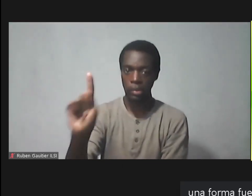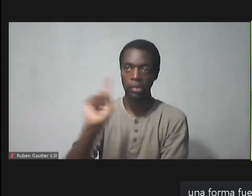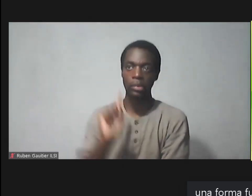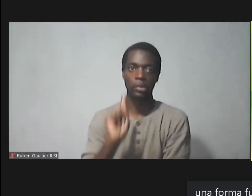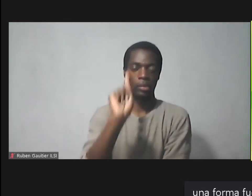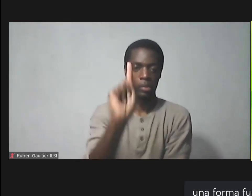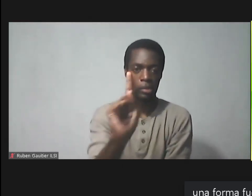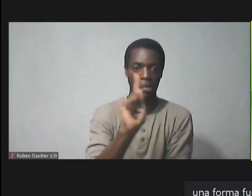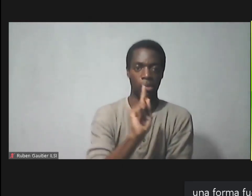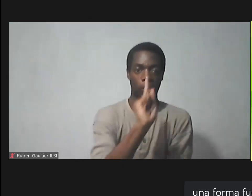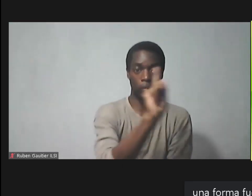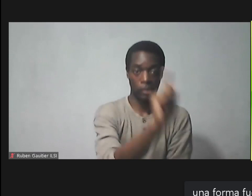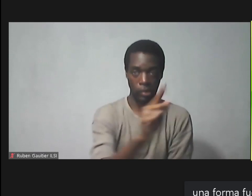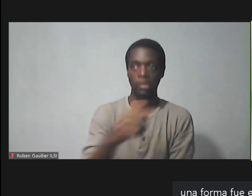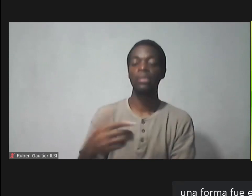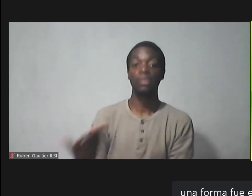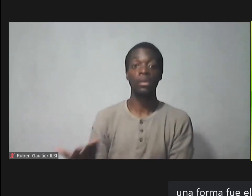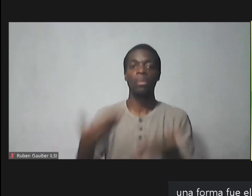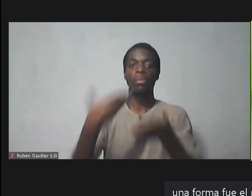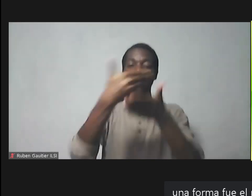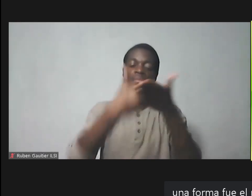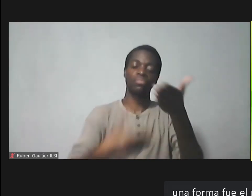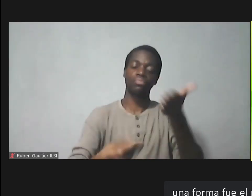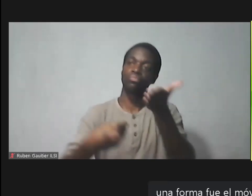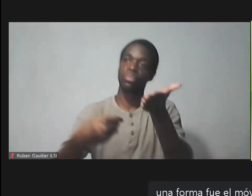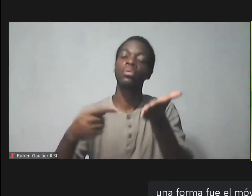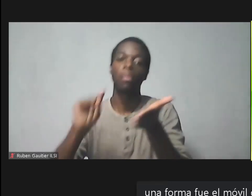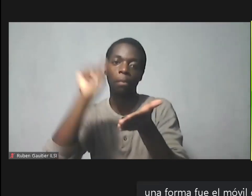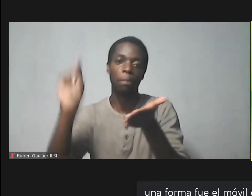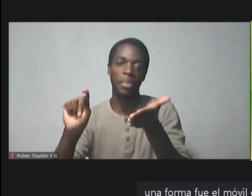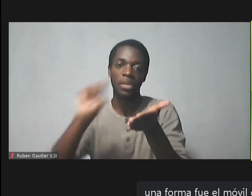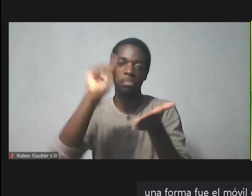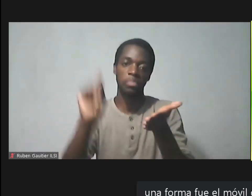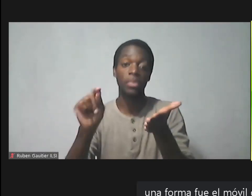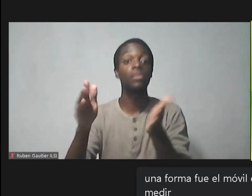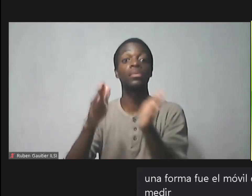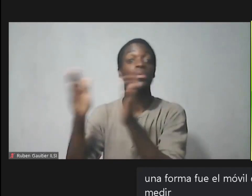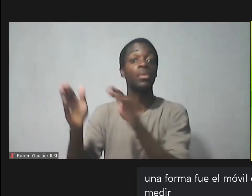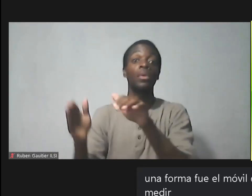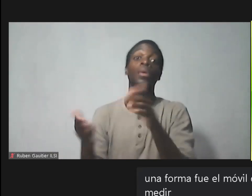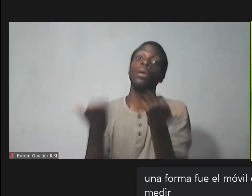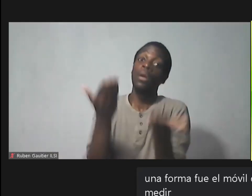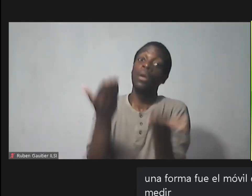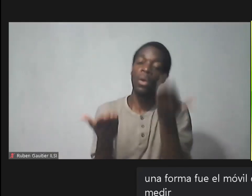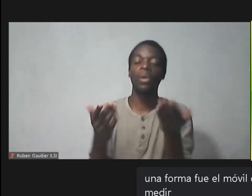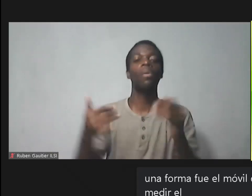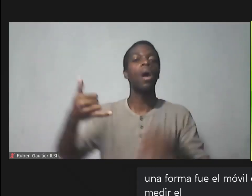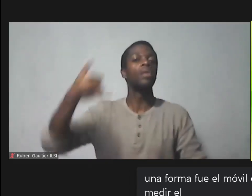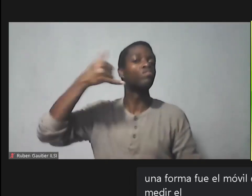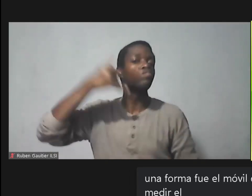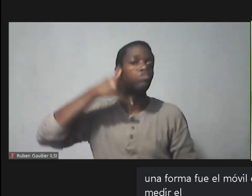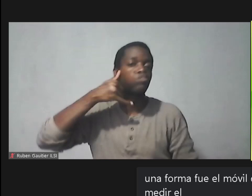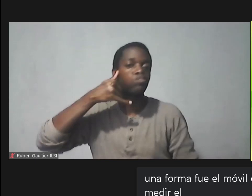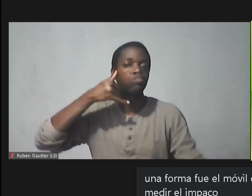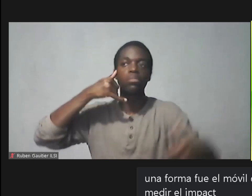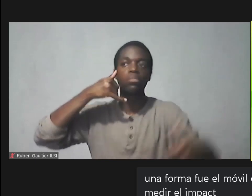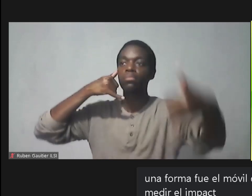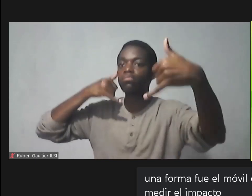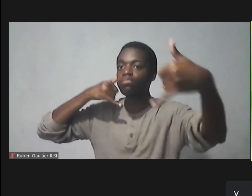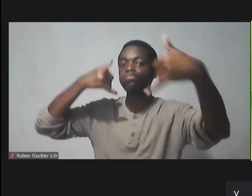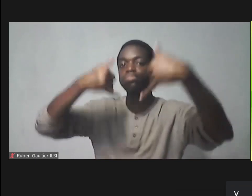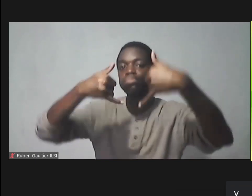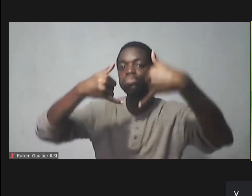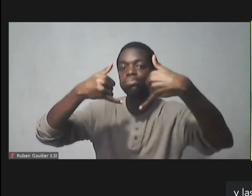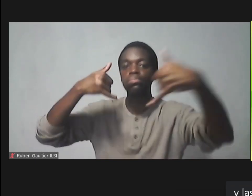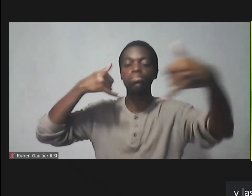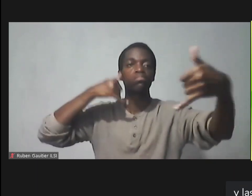uso de encuestas telefónicas. Con respecto a los datos cuantitativos, la breve